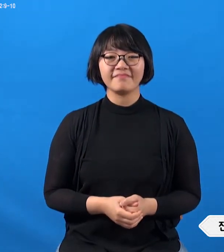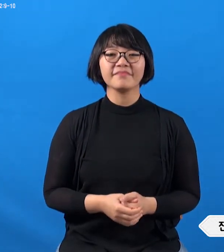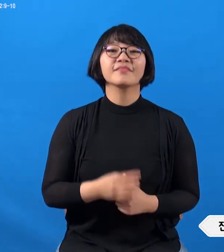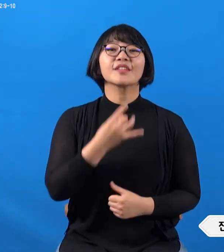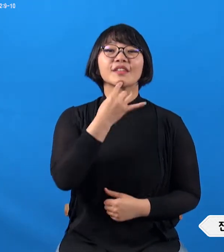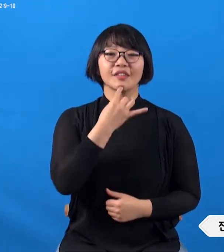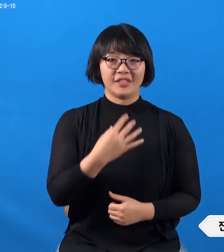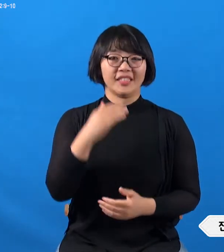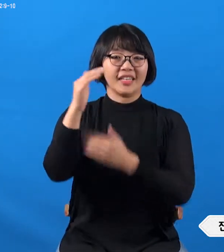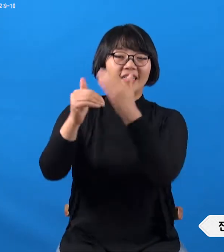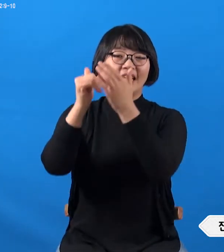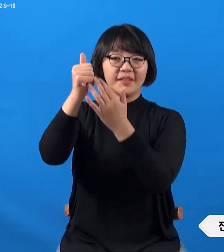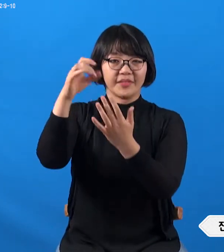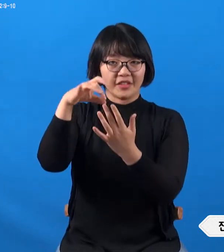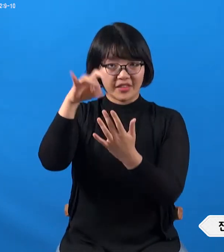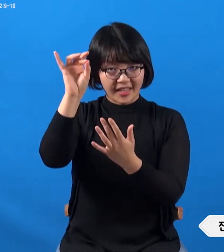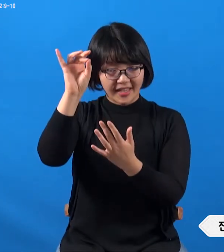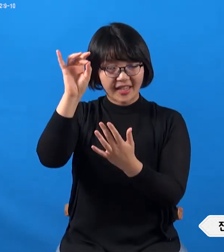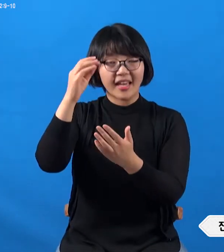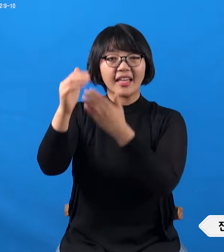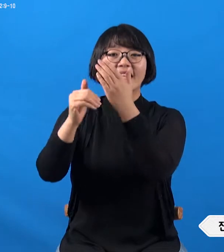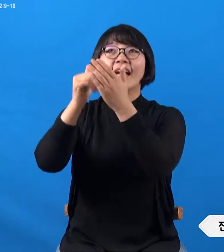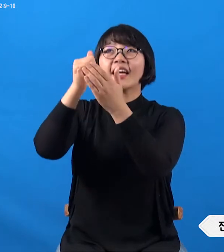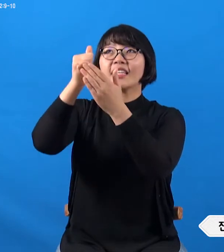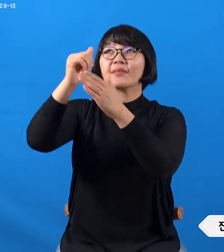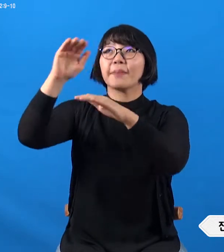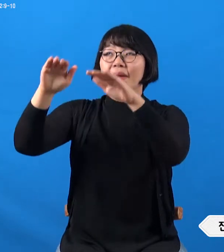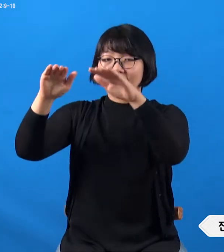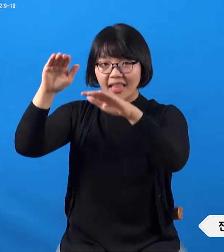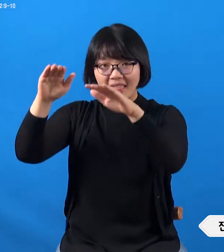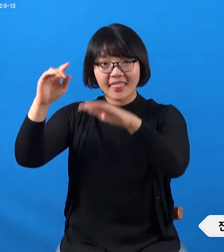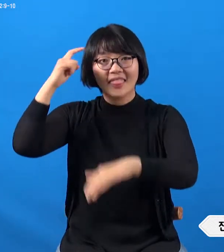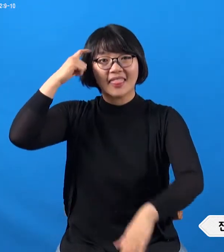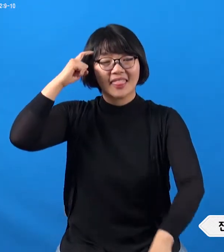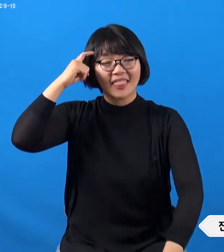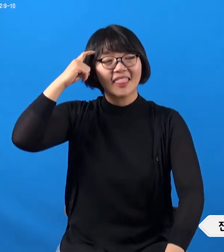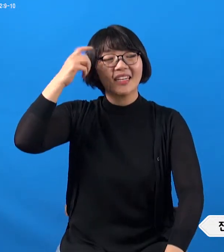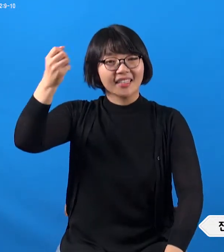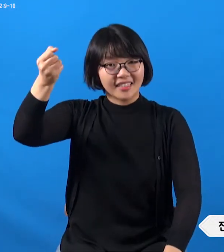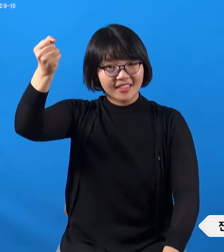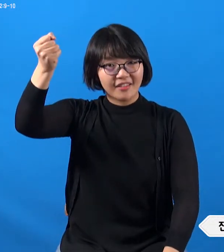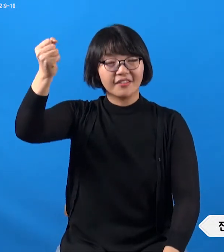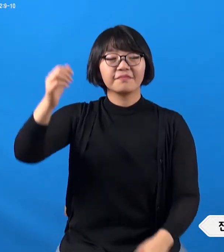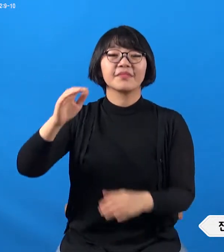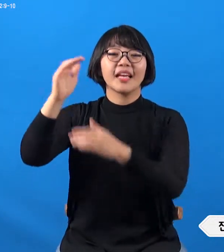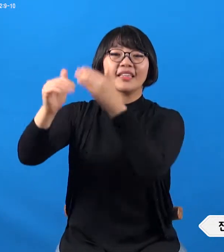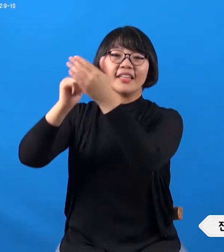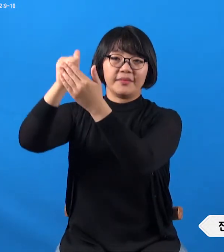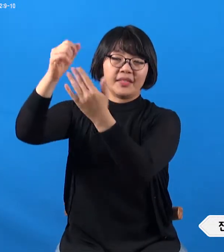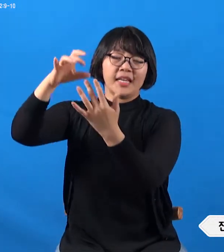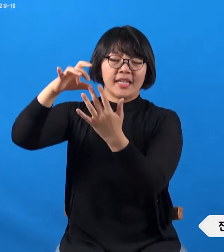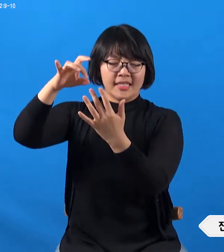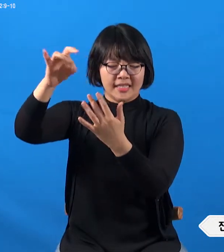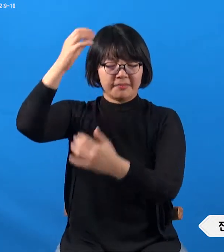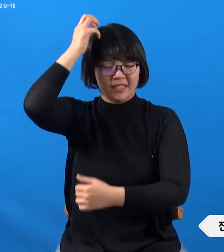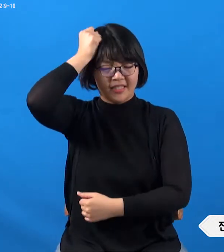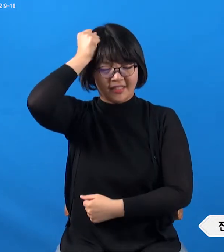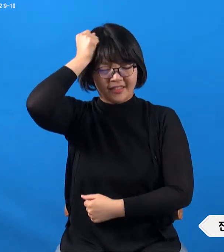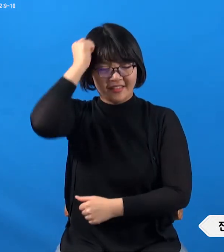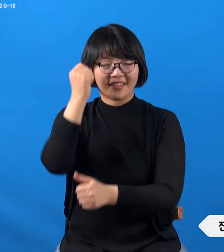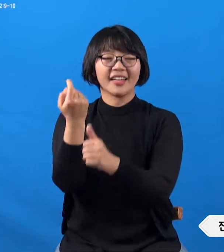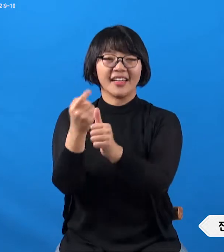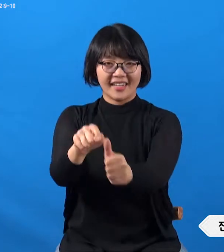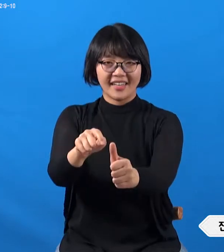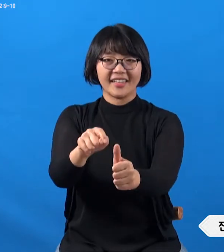못하는 하나님의 선택, 하나님의 판단, 바로 우리를 향한 하나님의 택하심을